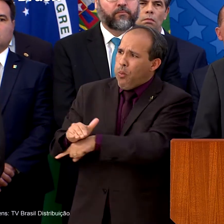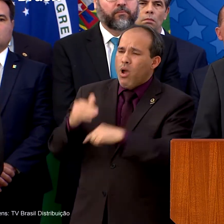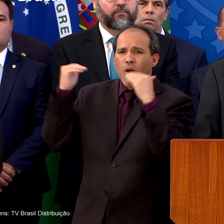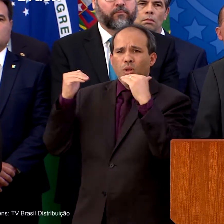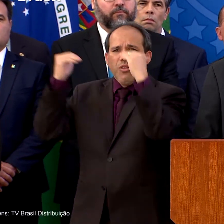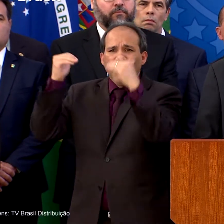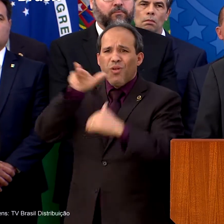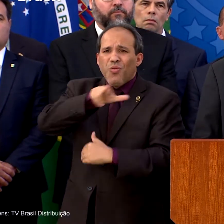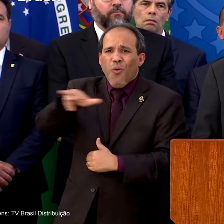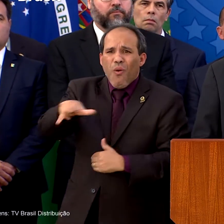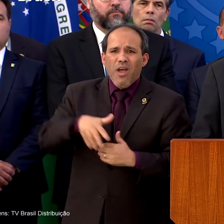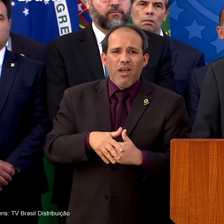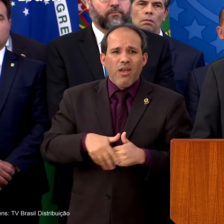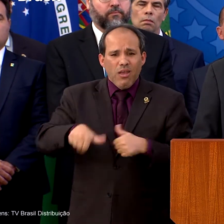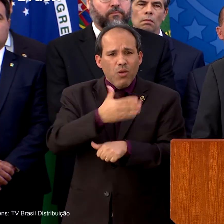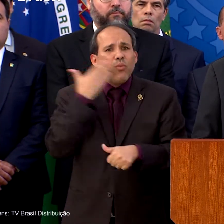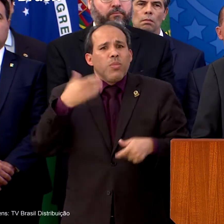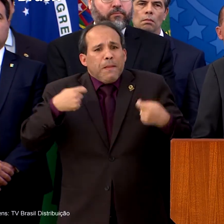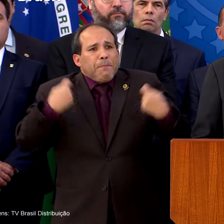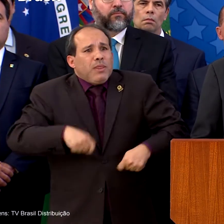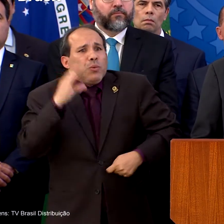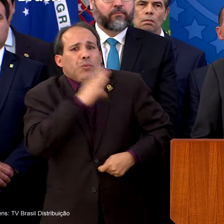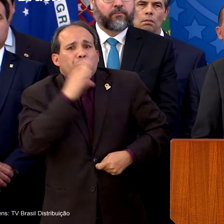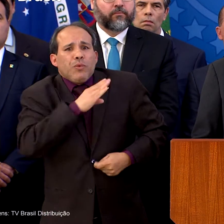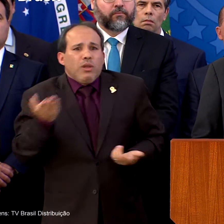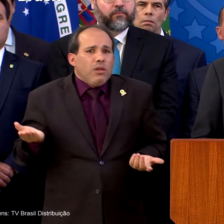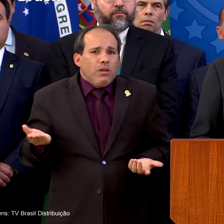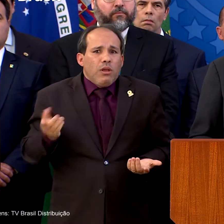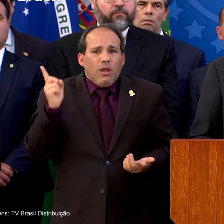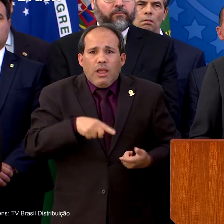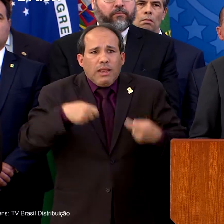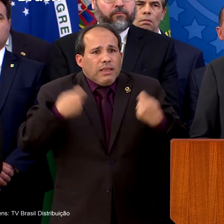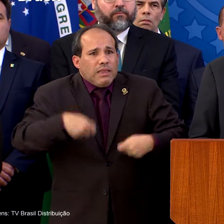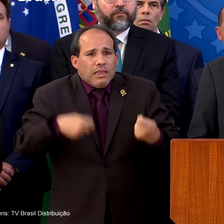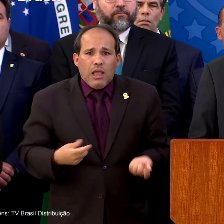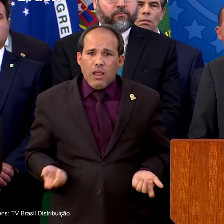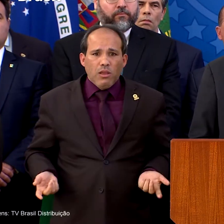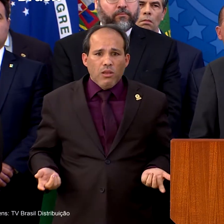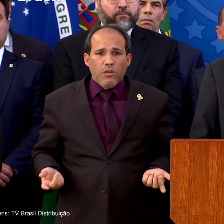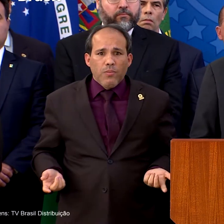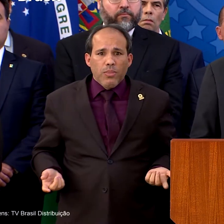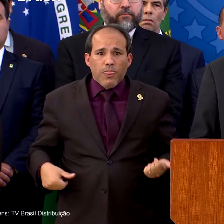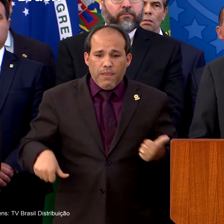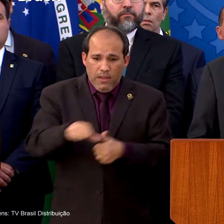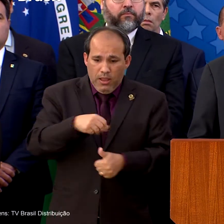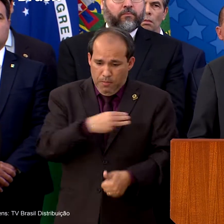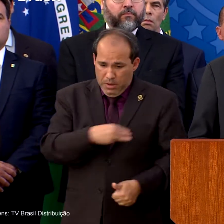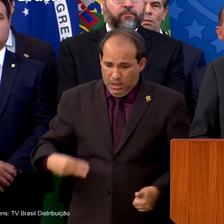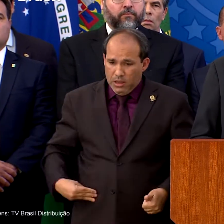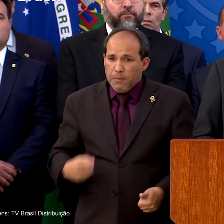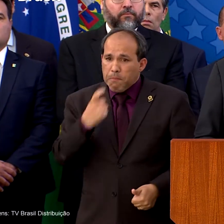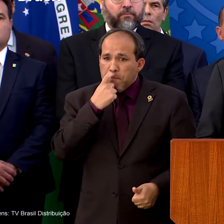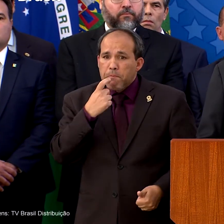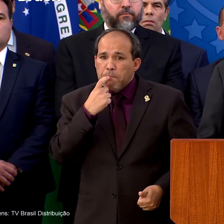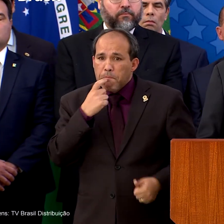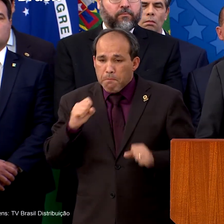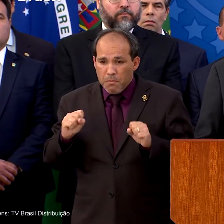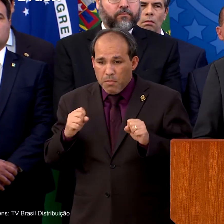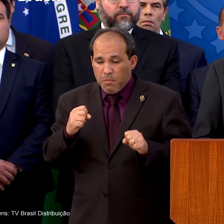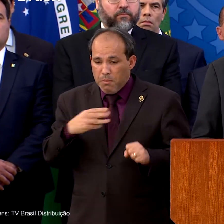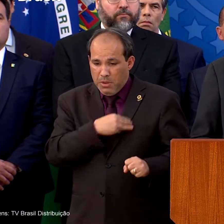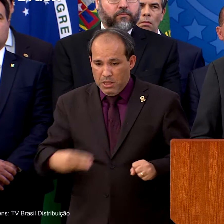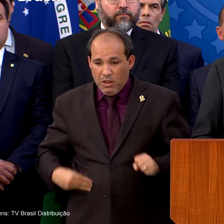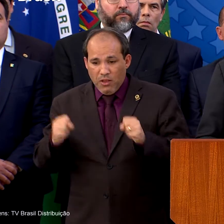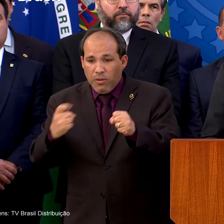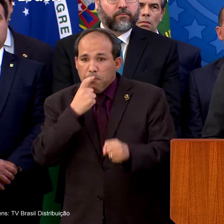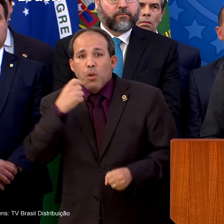necessidade eu não posso abrir mão disso assim como o meu defesa pode ligar se exatamente comandante